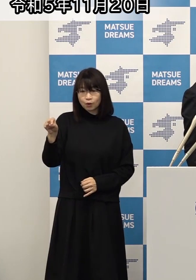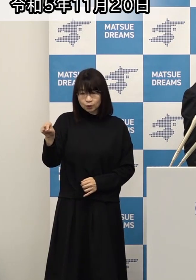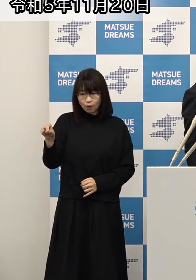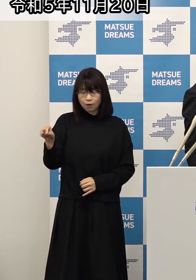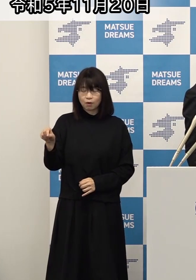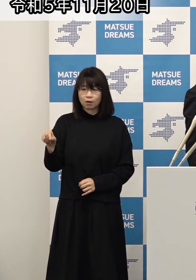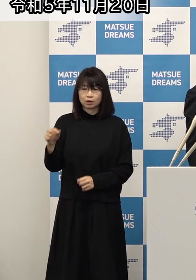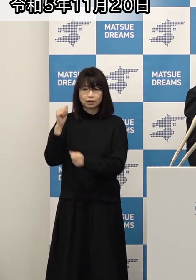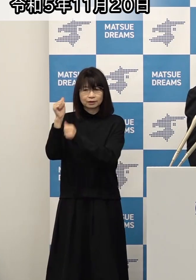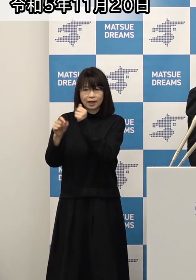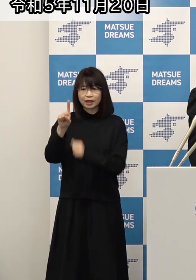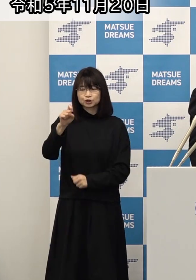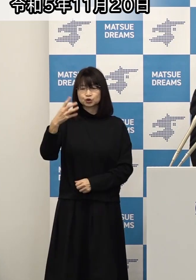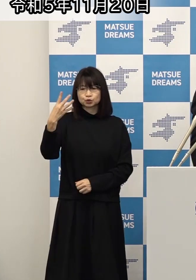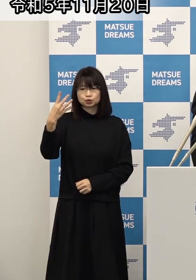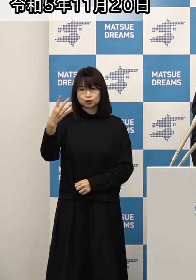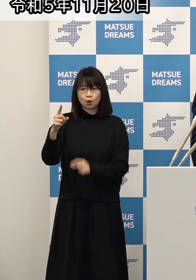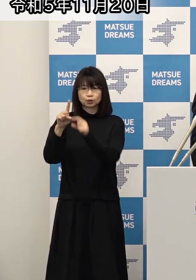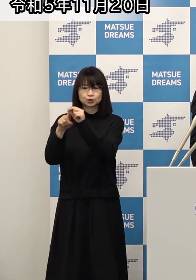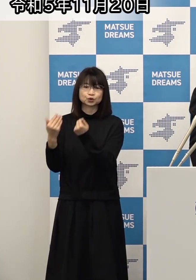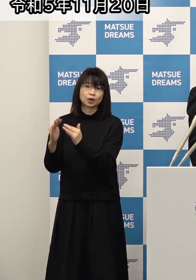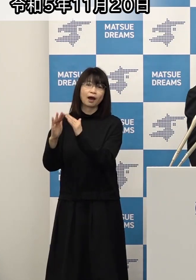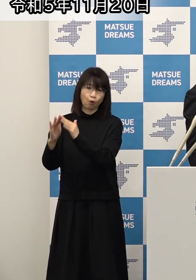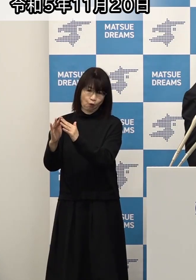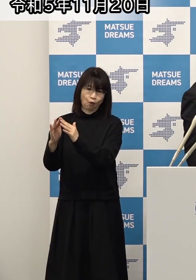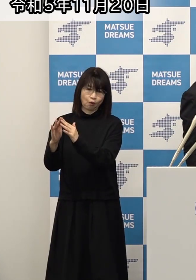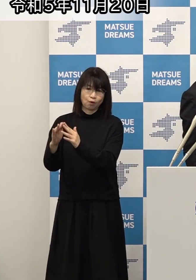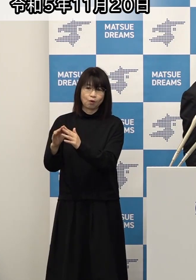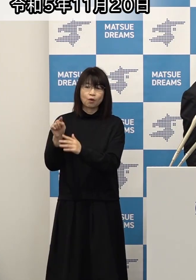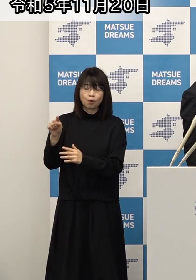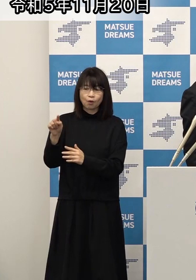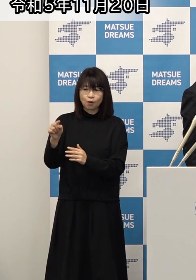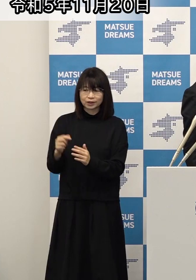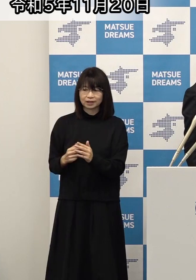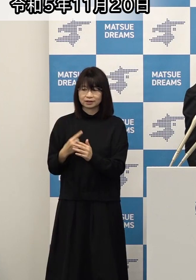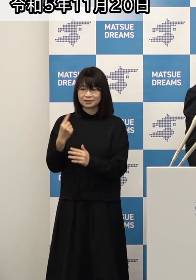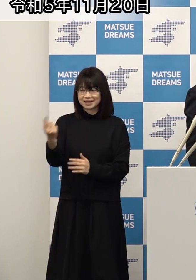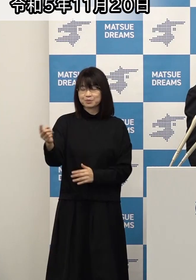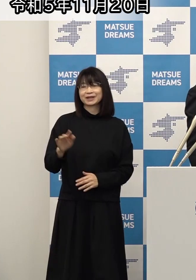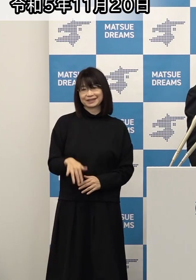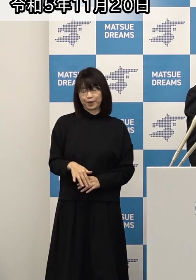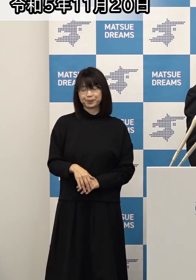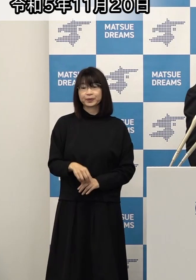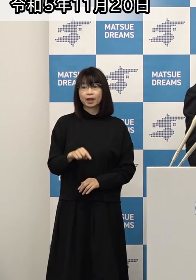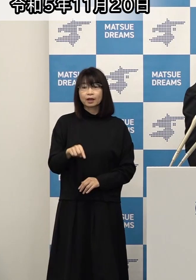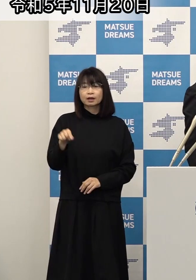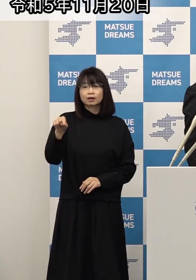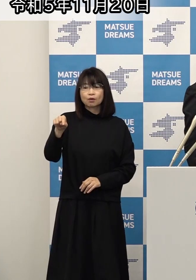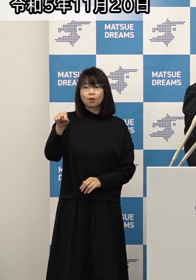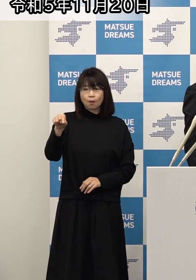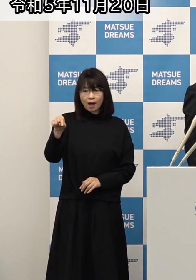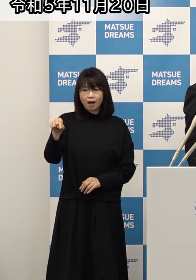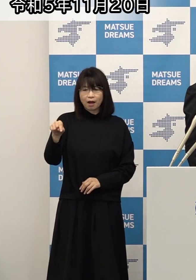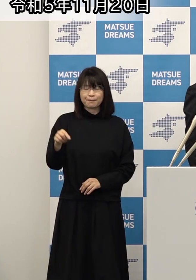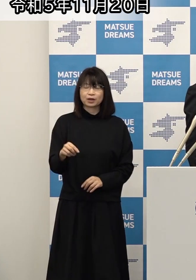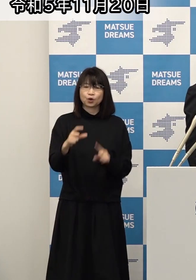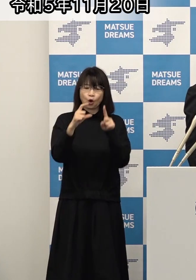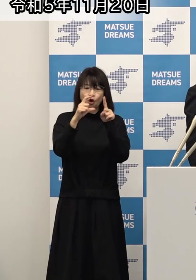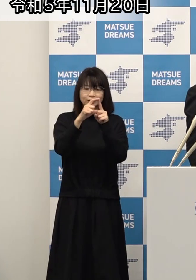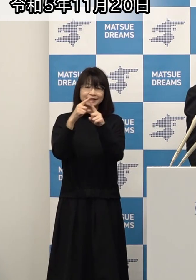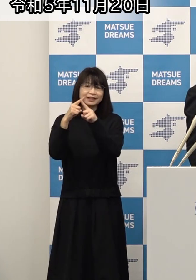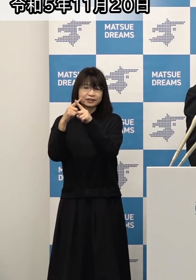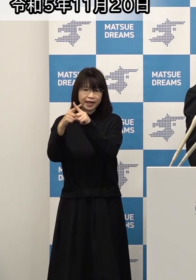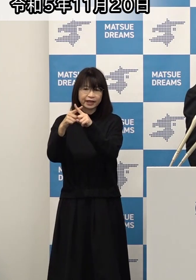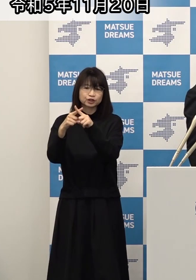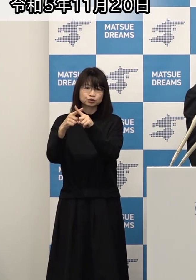第14中学校も訪問してまいりました。そしてこの甲州市というのはですね、いわゆる DX が進んだ場所